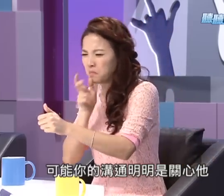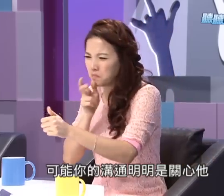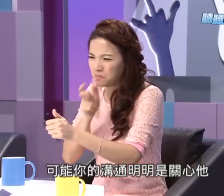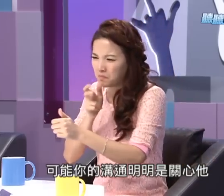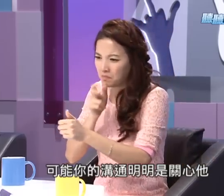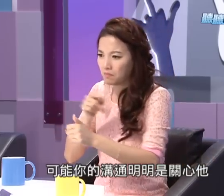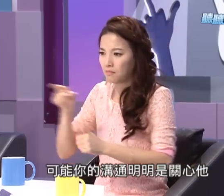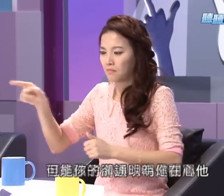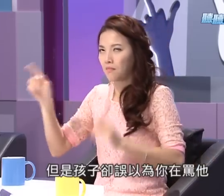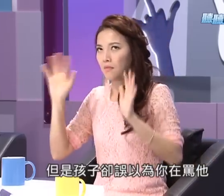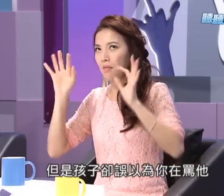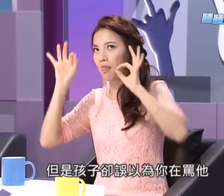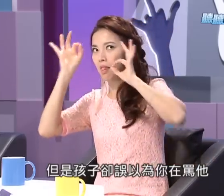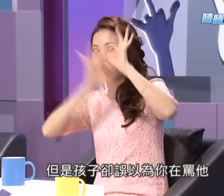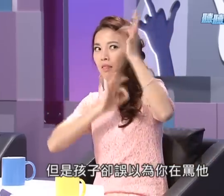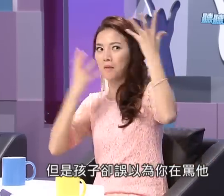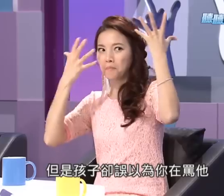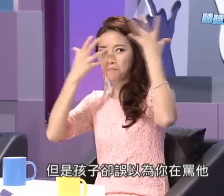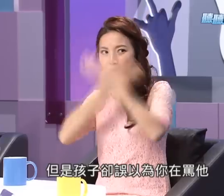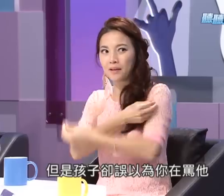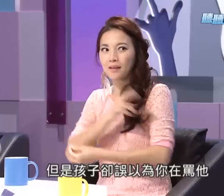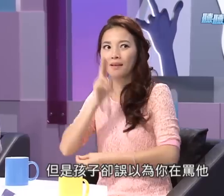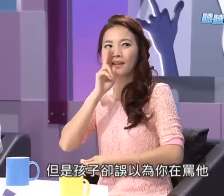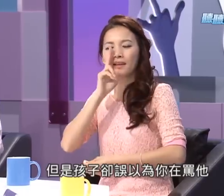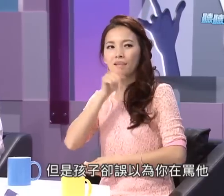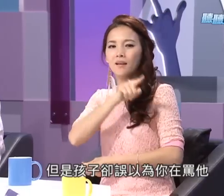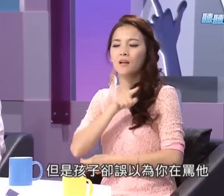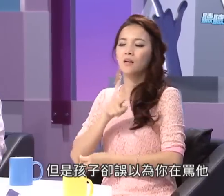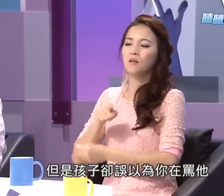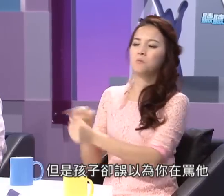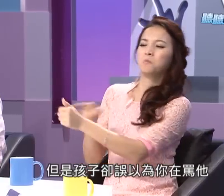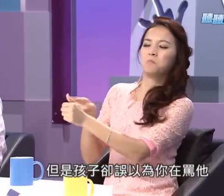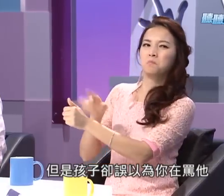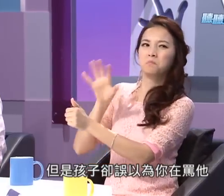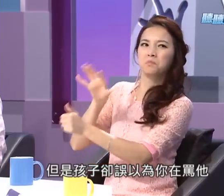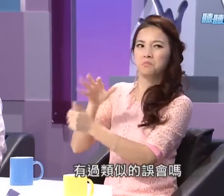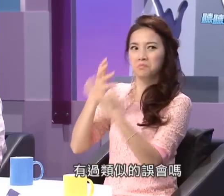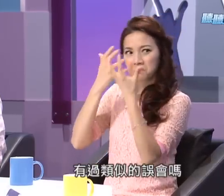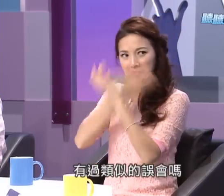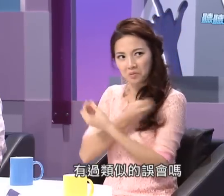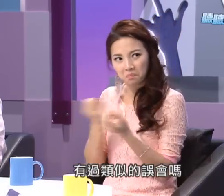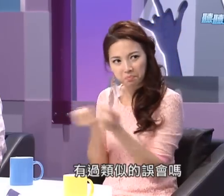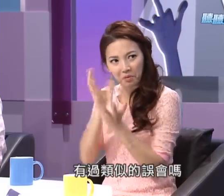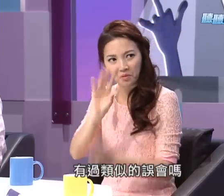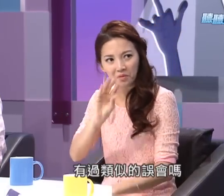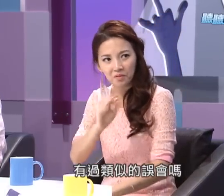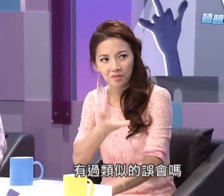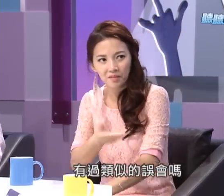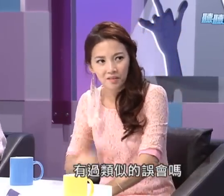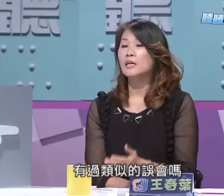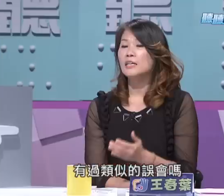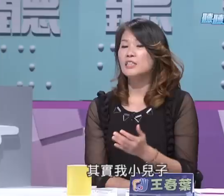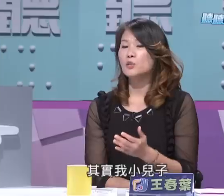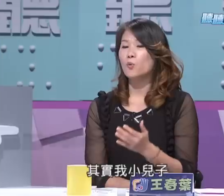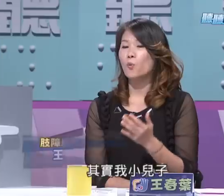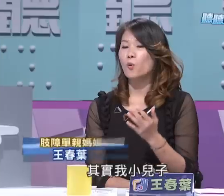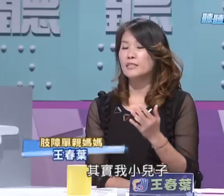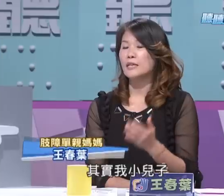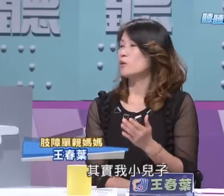他，但是啊，孩子却误以为你在骂他，有过类似的误会吗？ 其实我小儿